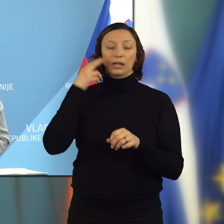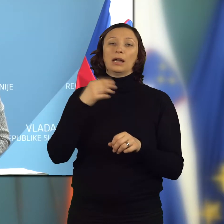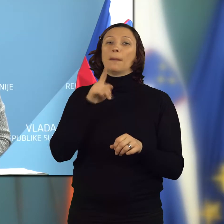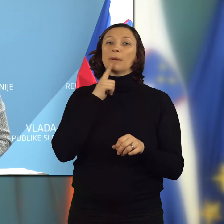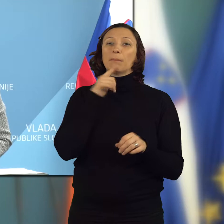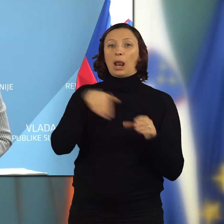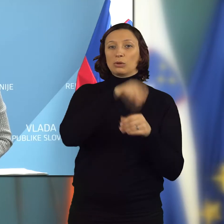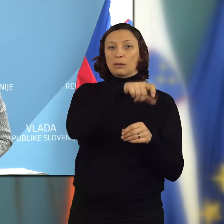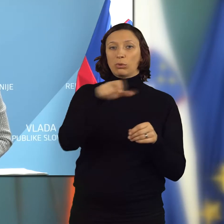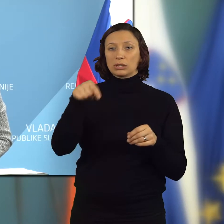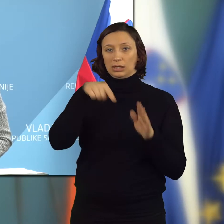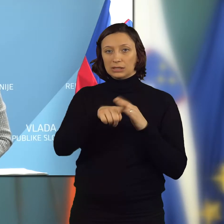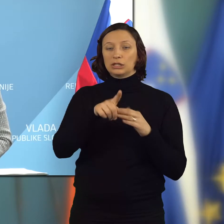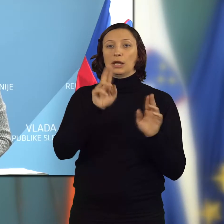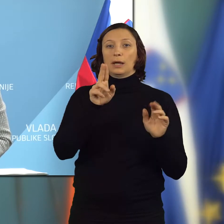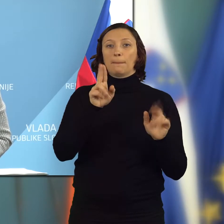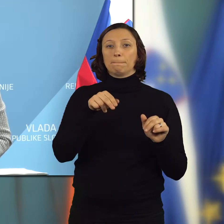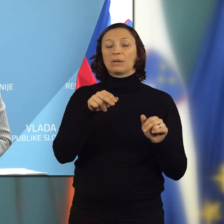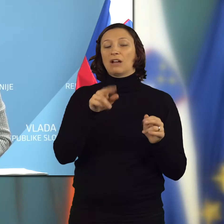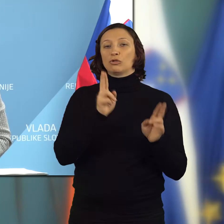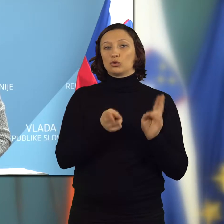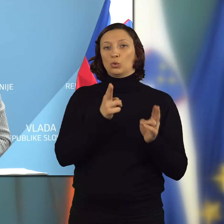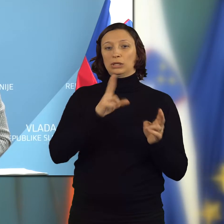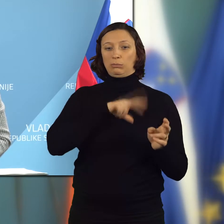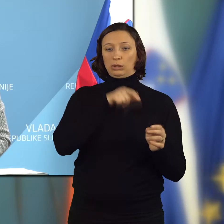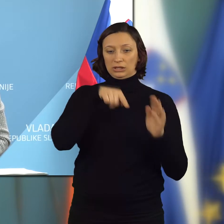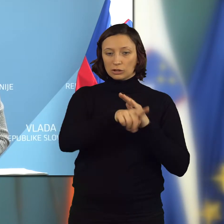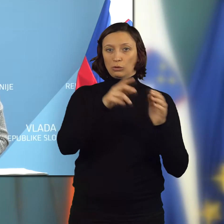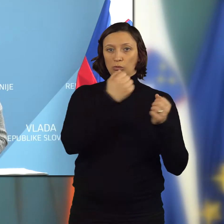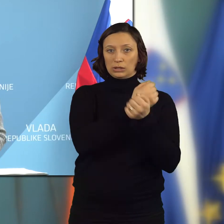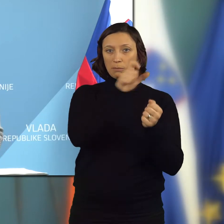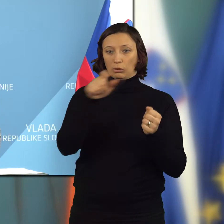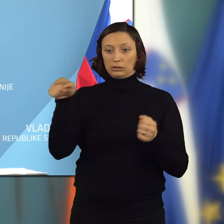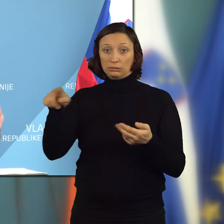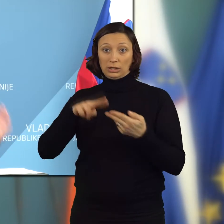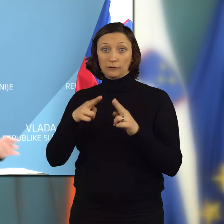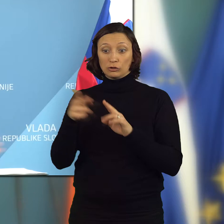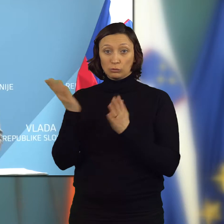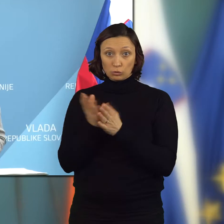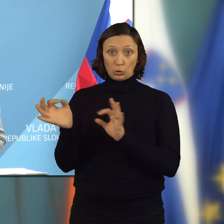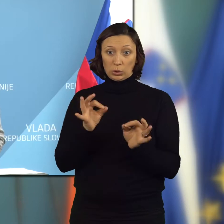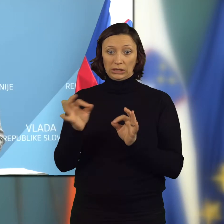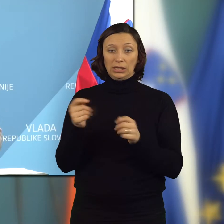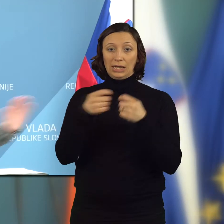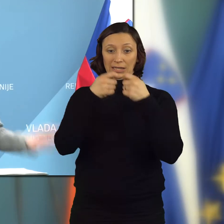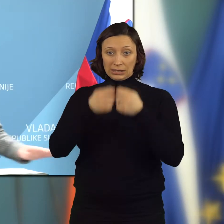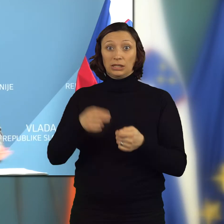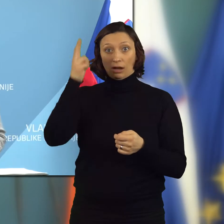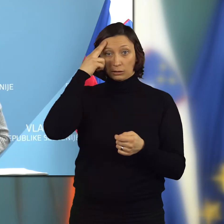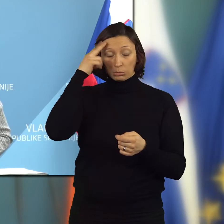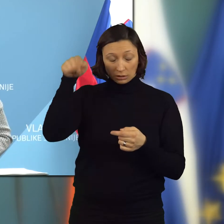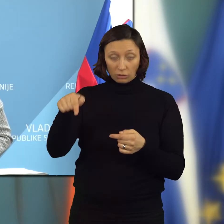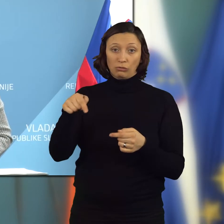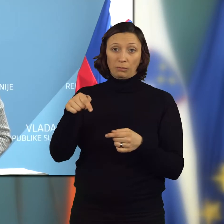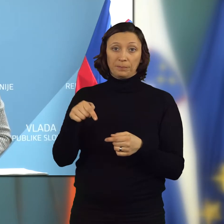z kadrovsko podhranjenosti, kar se tiče pravosodnih policistov v zaporih. Tako da na nek način smo to uredili in sindikati